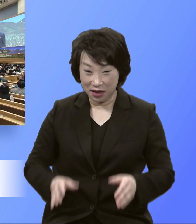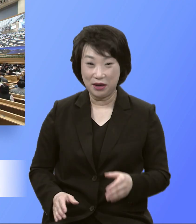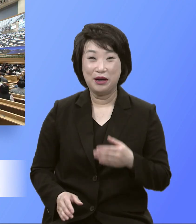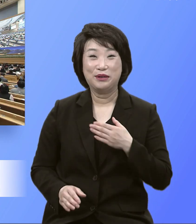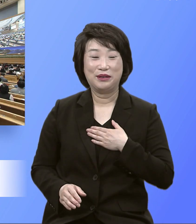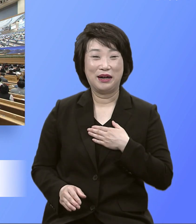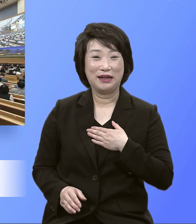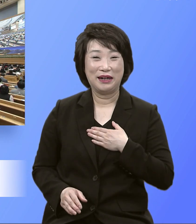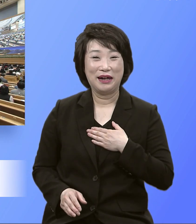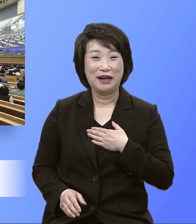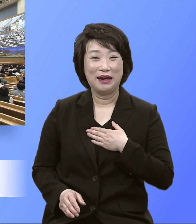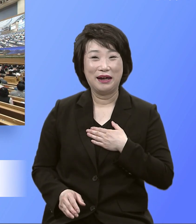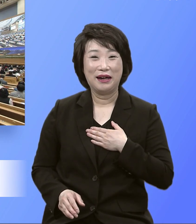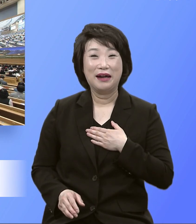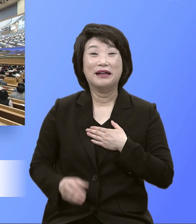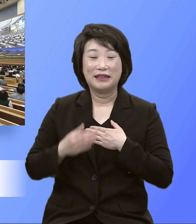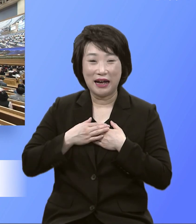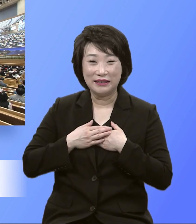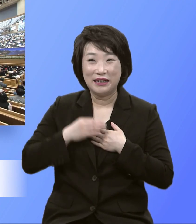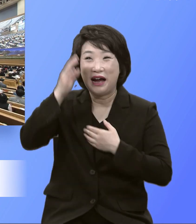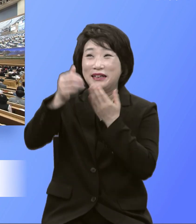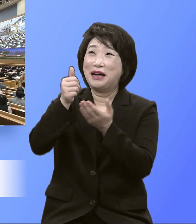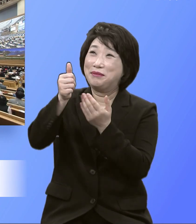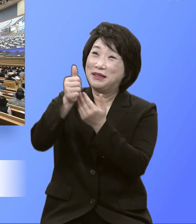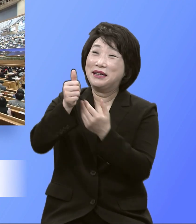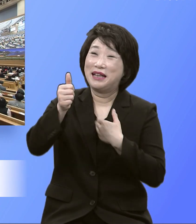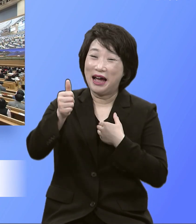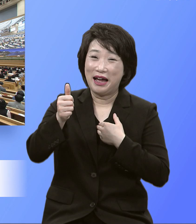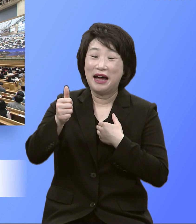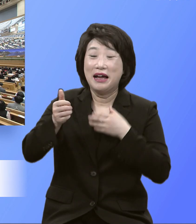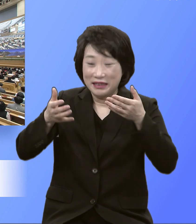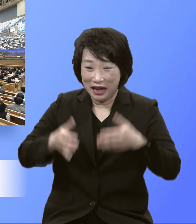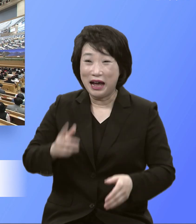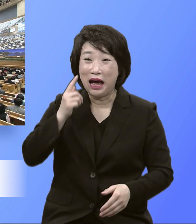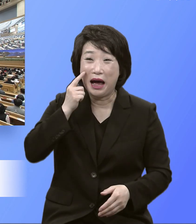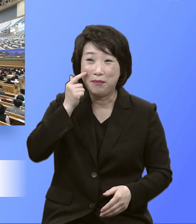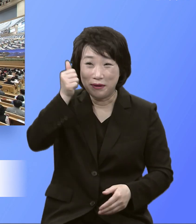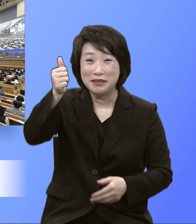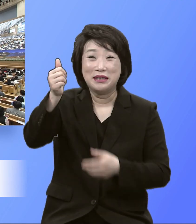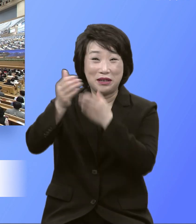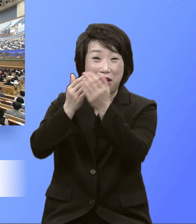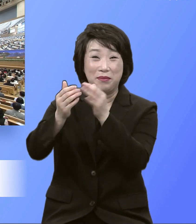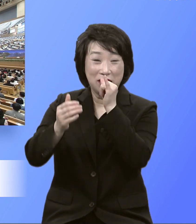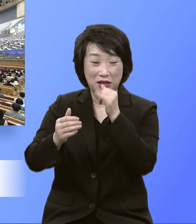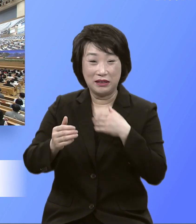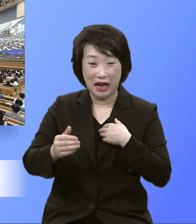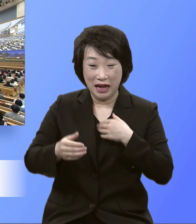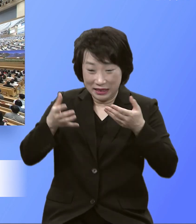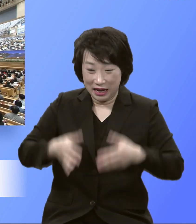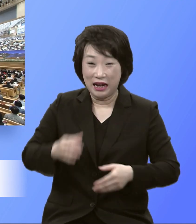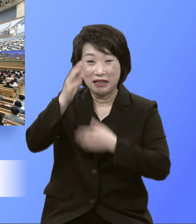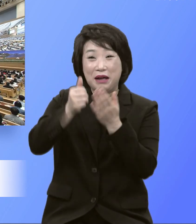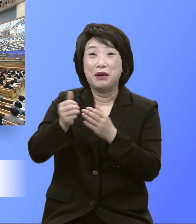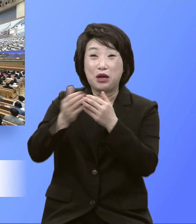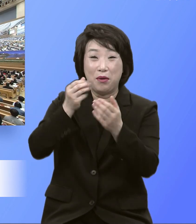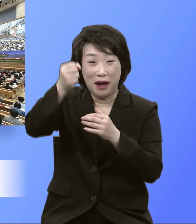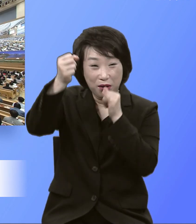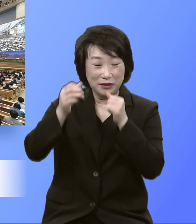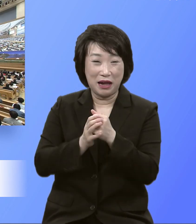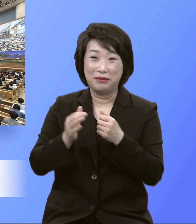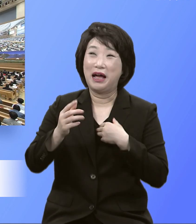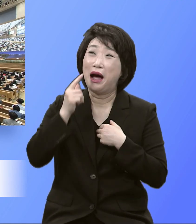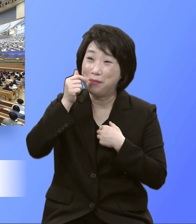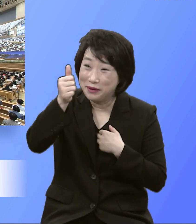거듭난 나는 그 하나님께서 나온 경험이 있고 하나님은 나를 낳은 경험이기 때문에 나의